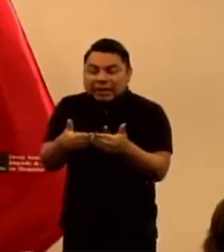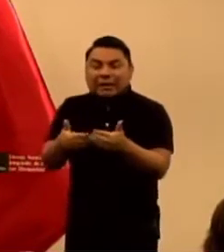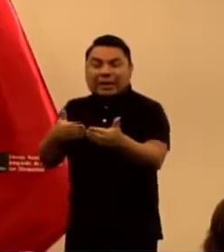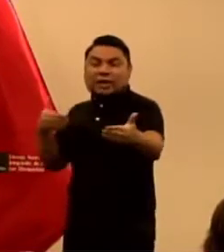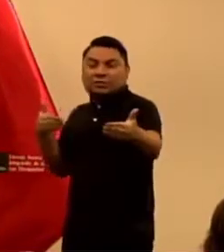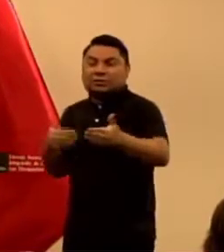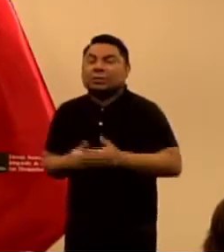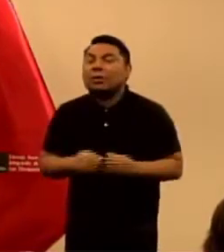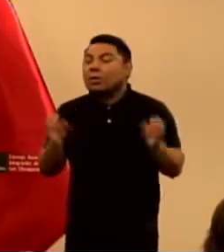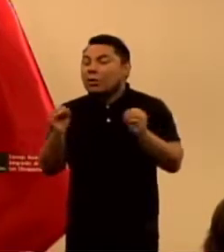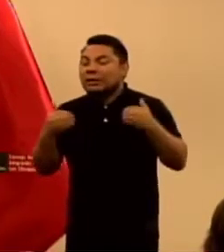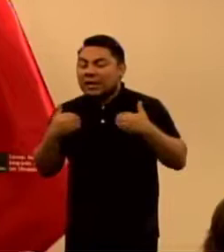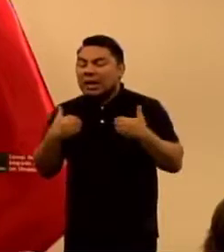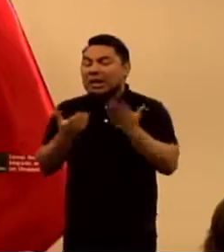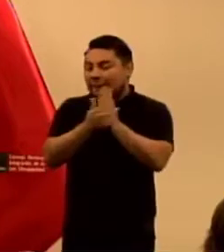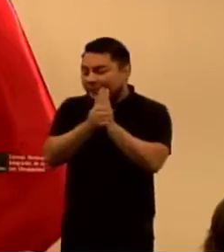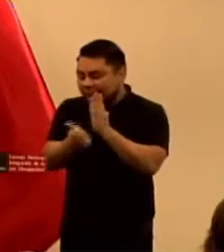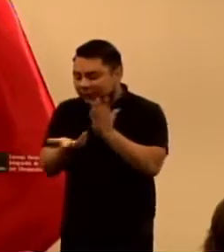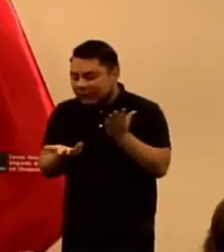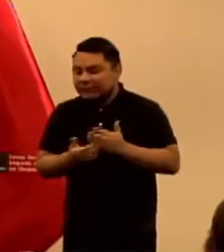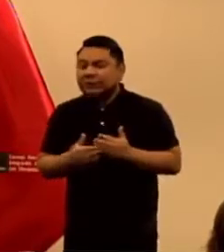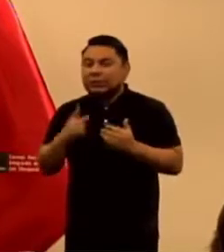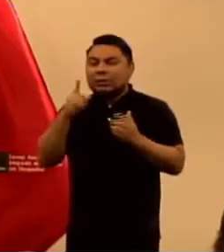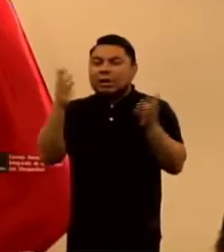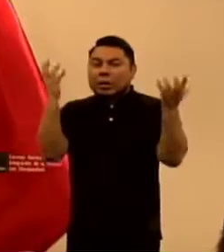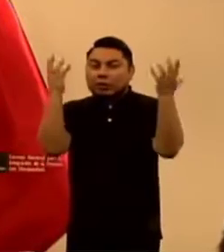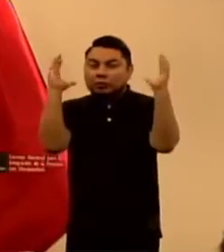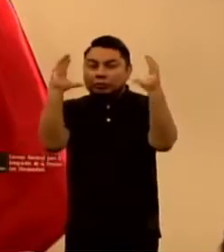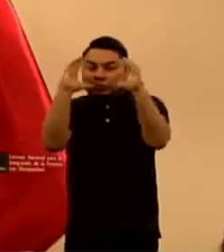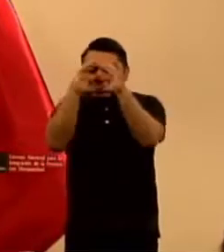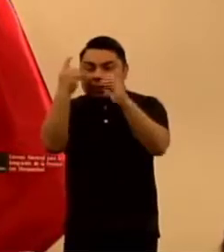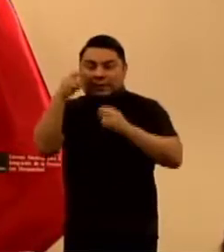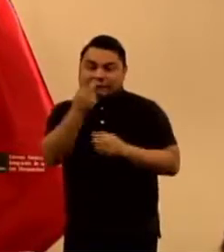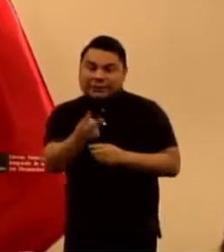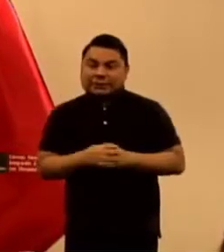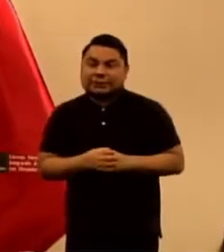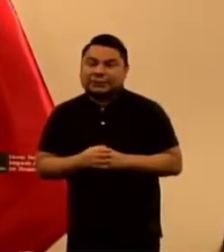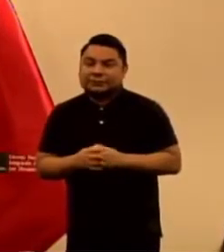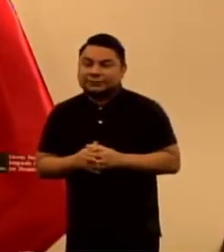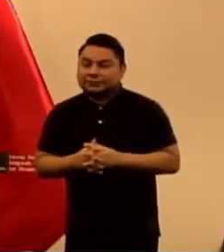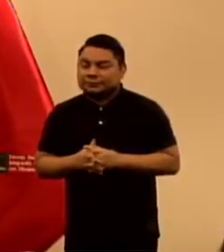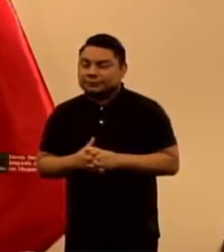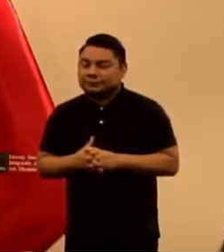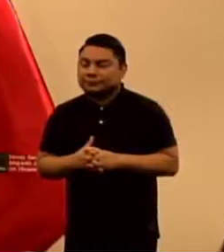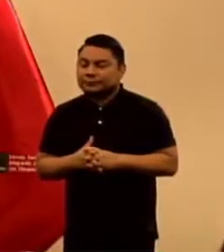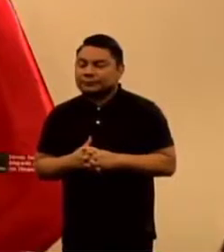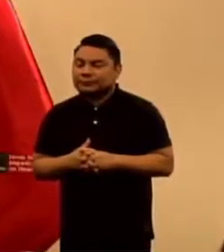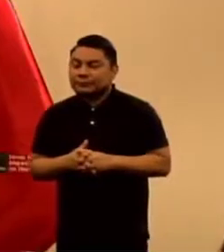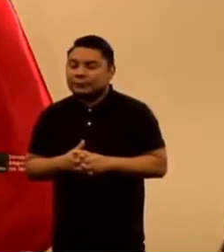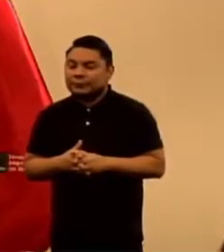lejos, o que tengan capacidad reducida para ver o visión periférica limitada.